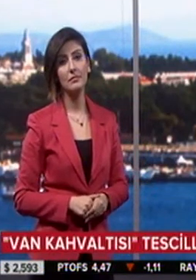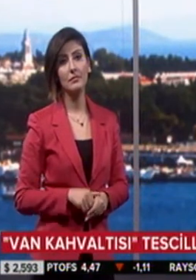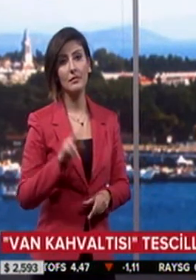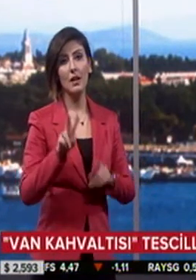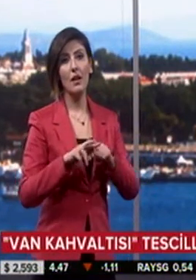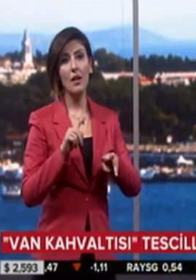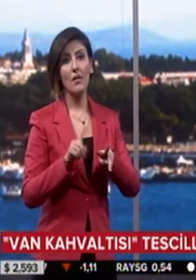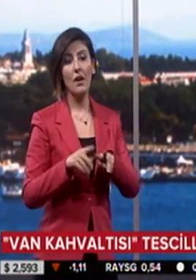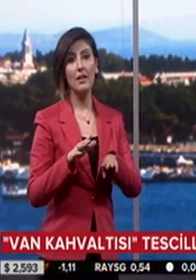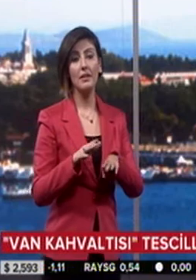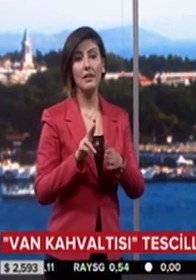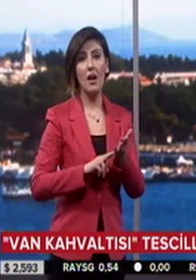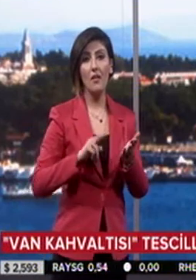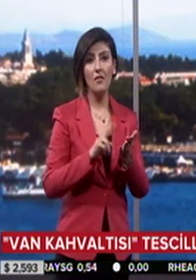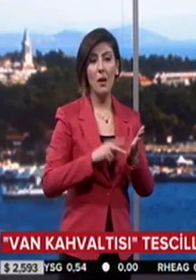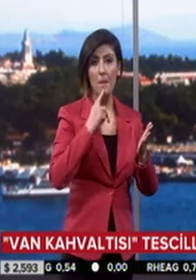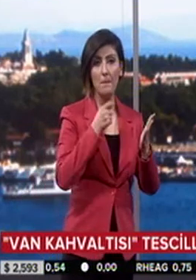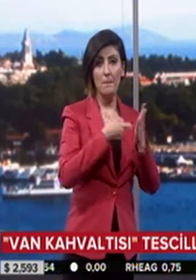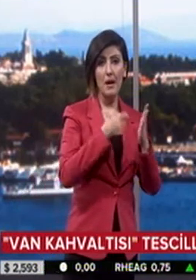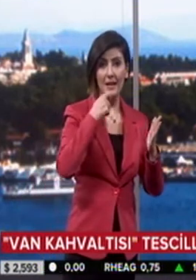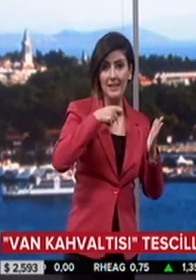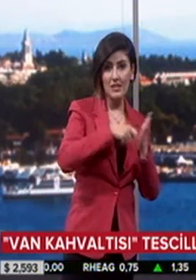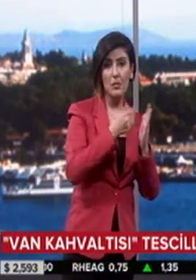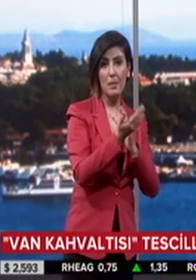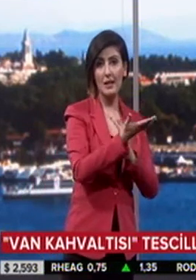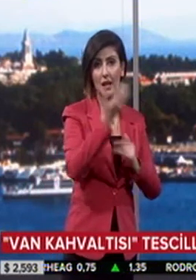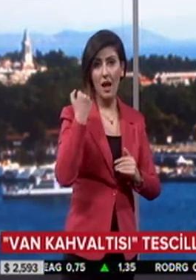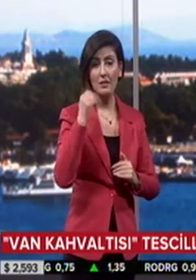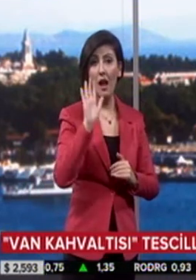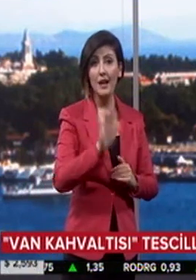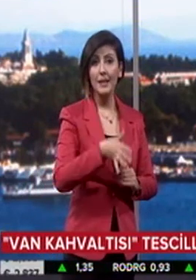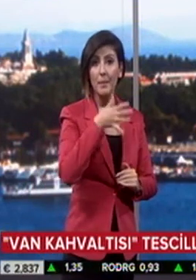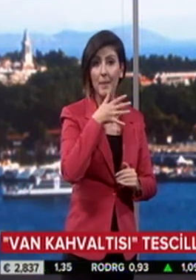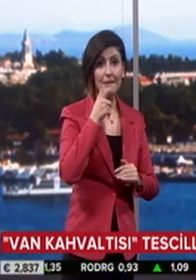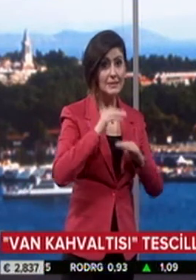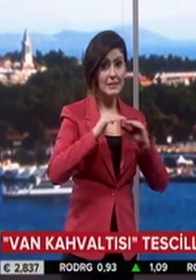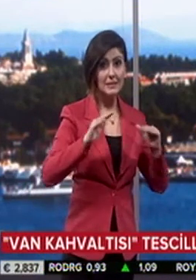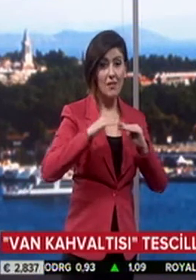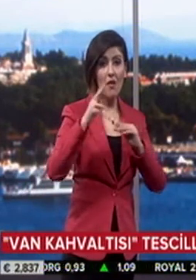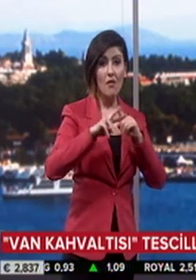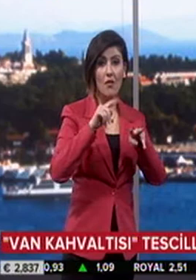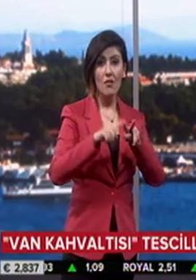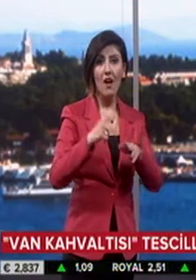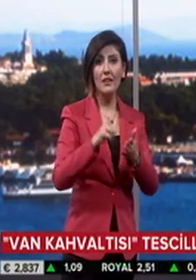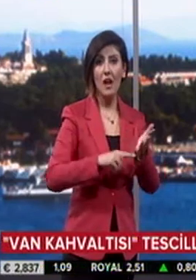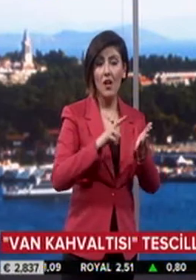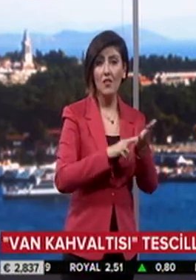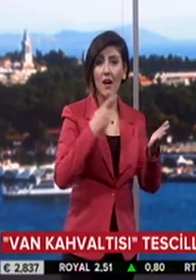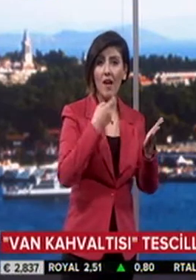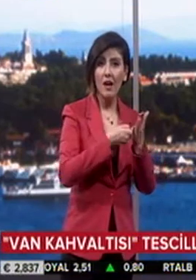Van kahvaltısı marka tescil belgesini aldı. Artık belirlenen standartların dışında Van kahvaltısı adı altında sunum ve